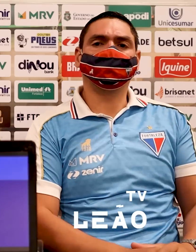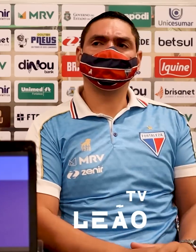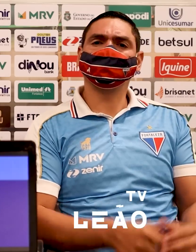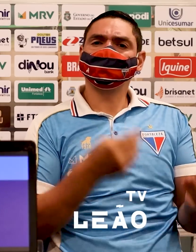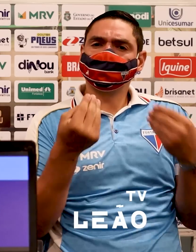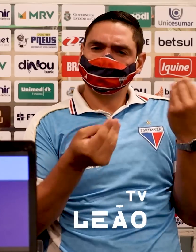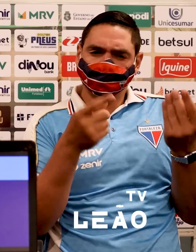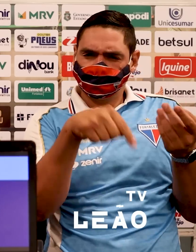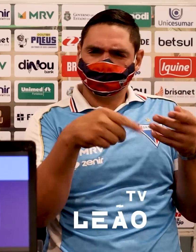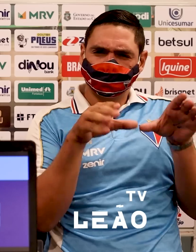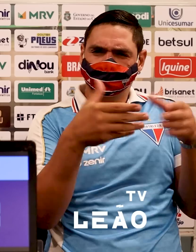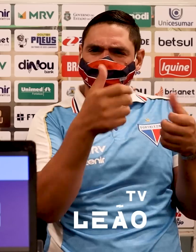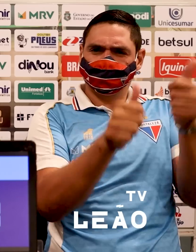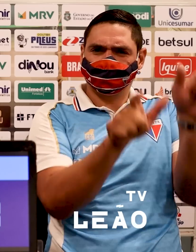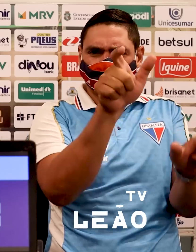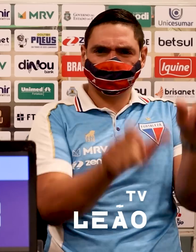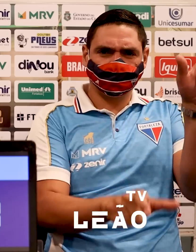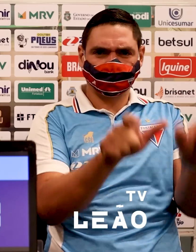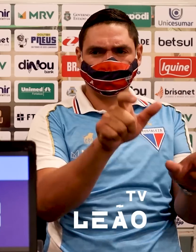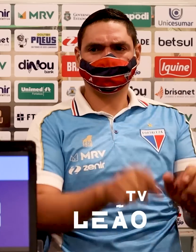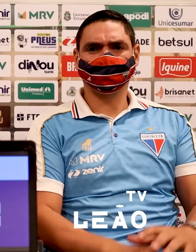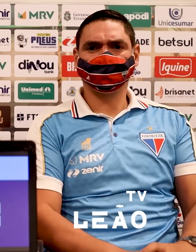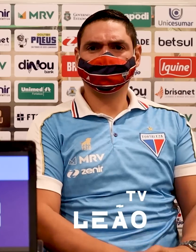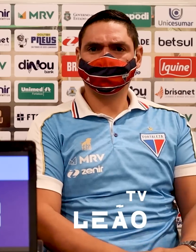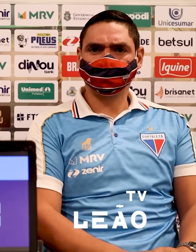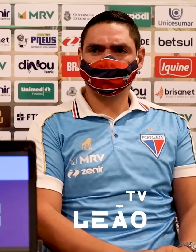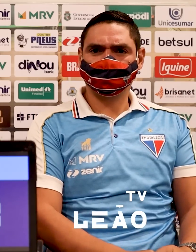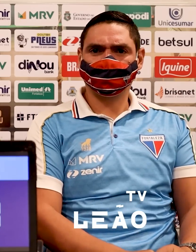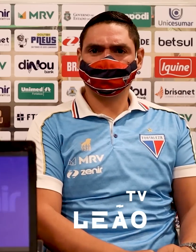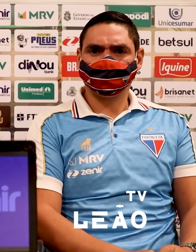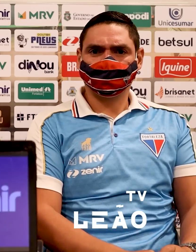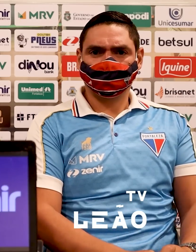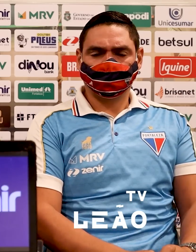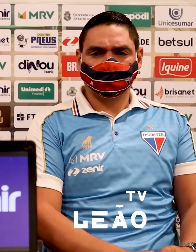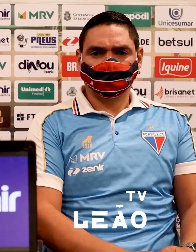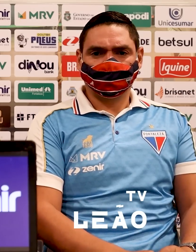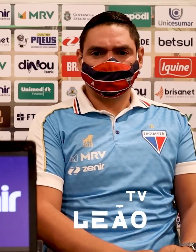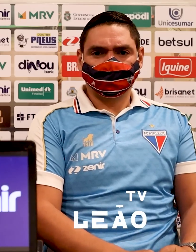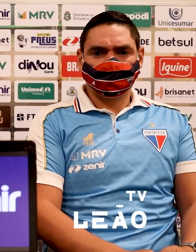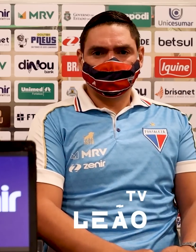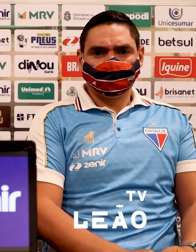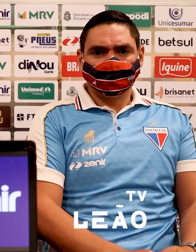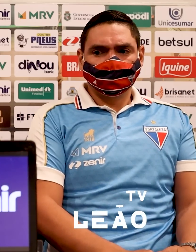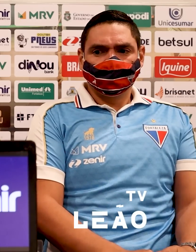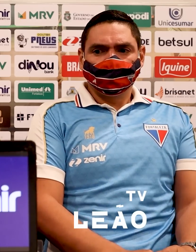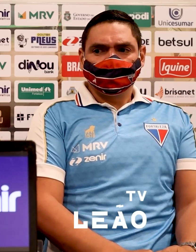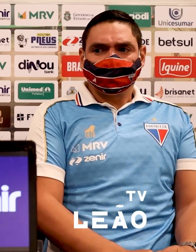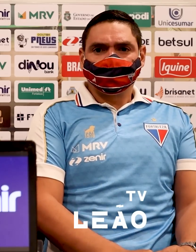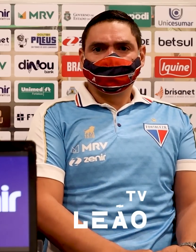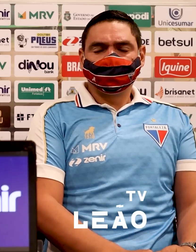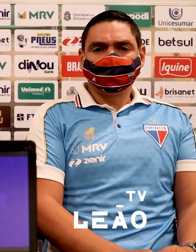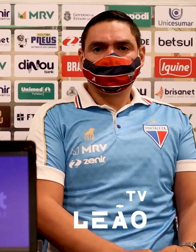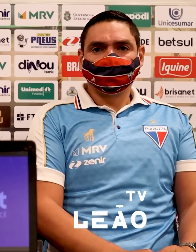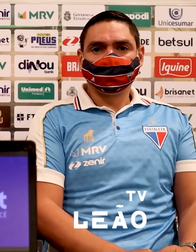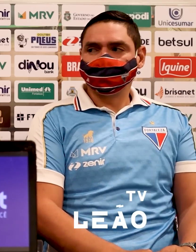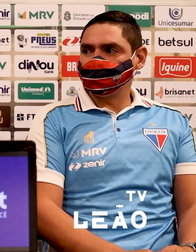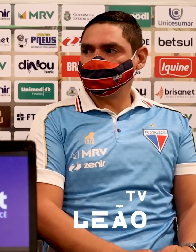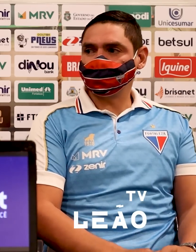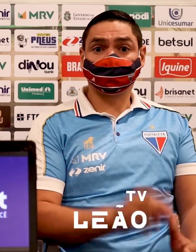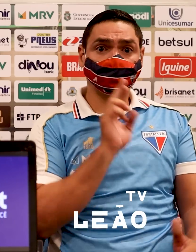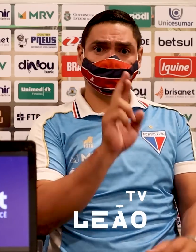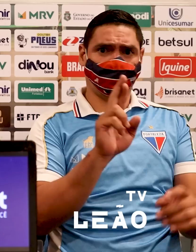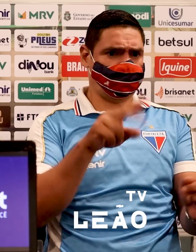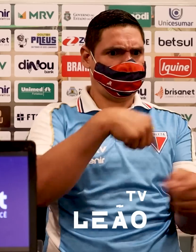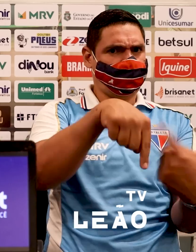equipe titular seria uma opção? Los 11. Sim. 11, Sim. mudar 11? Sim. Não, não acho. A